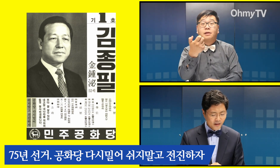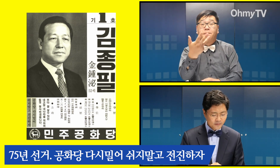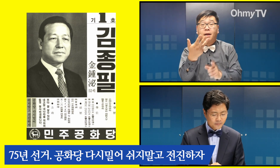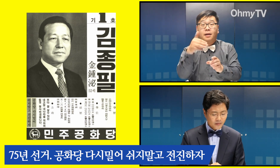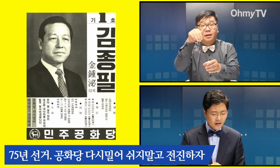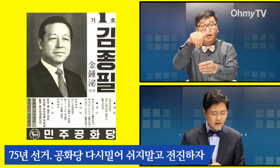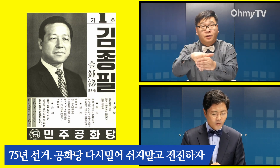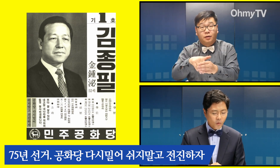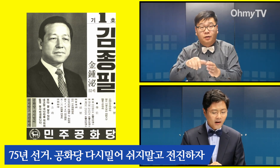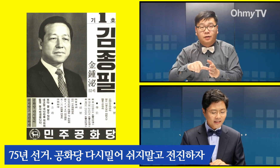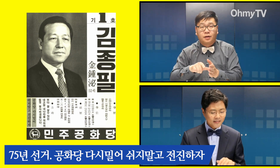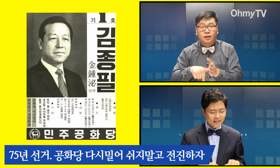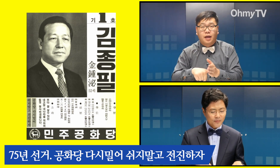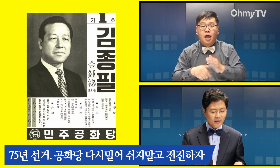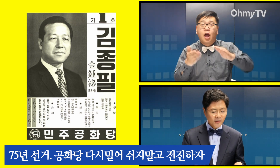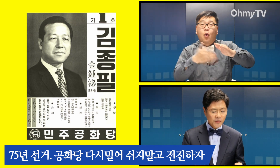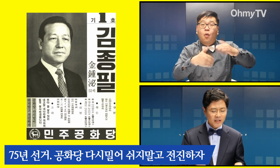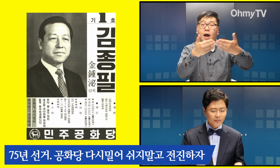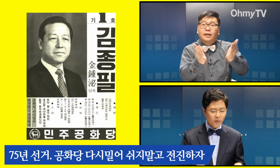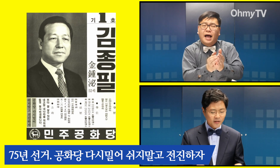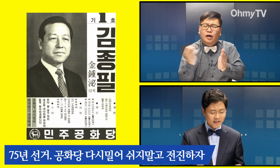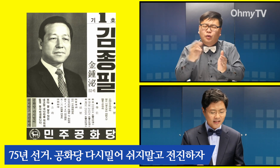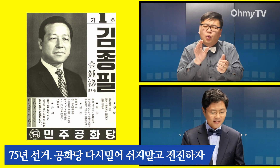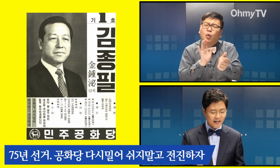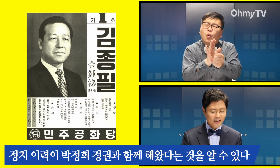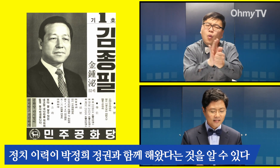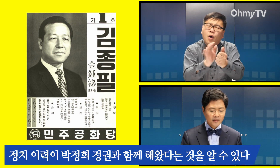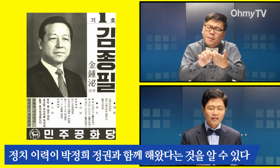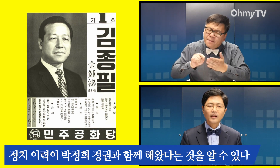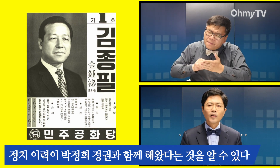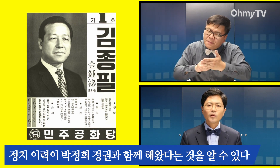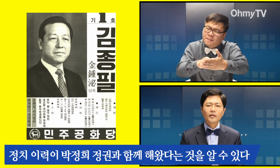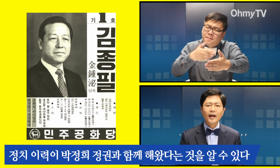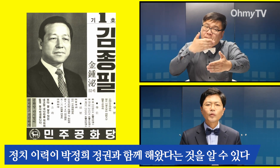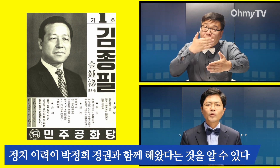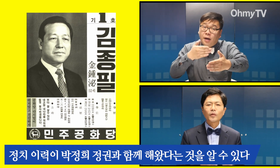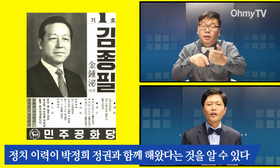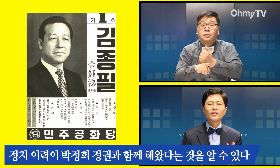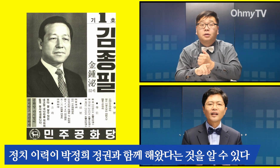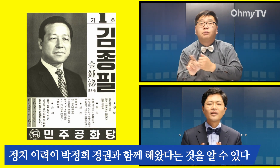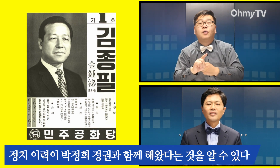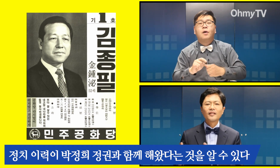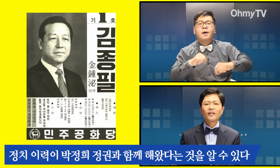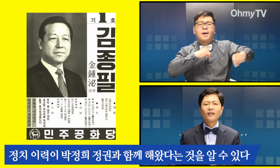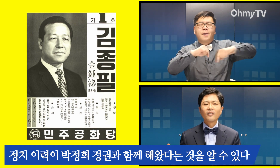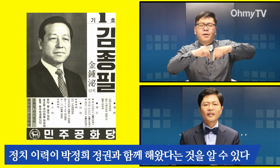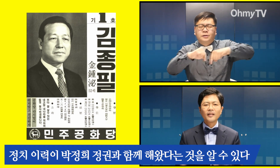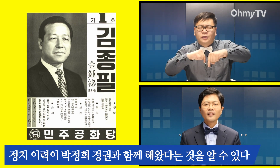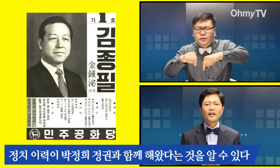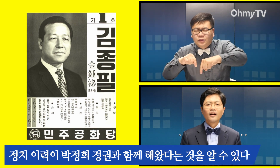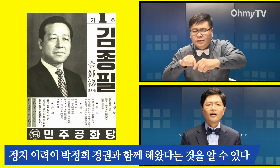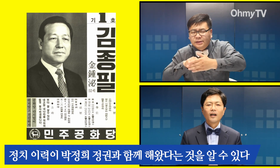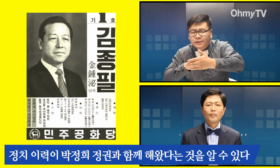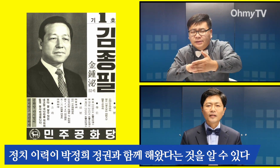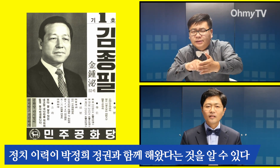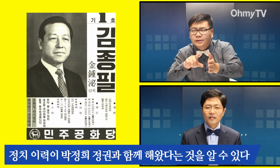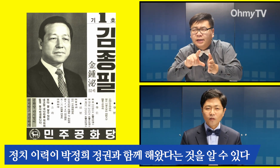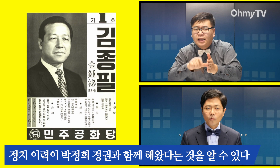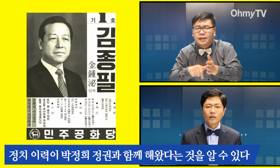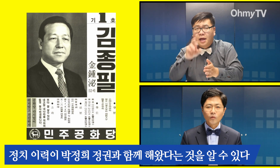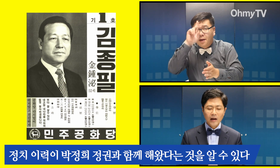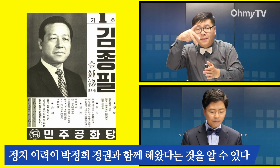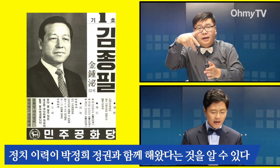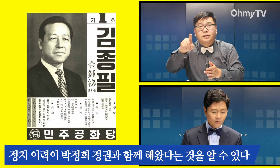선거를 보면 공화당 다시 밀어 쉬지 말고 전진하자. 그러니까 결국 계속적으로 정치를 하는 이력이